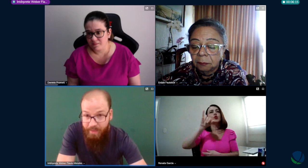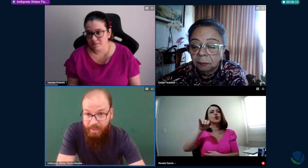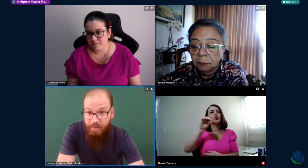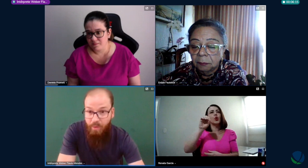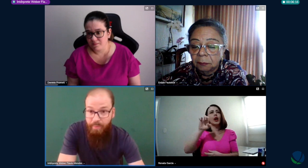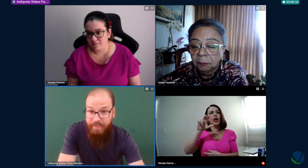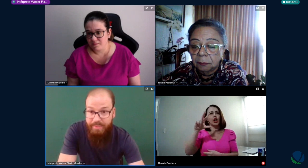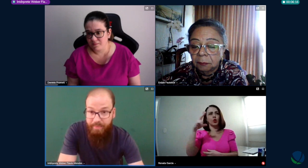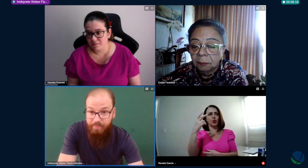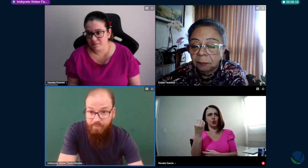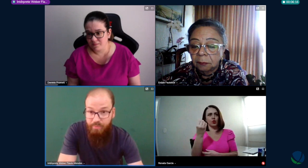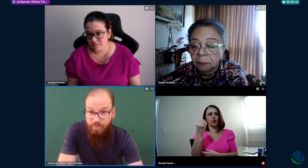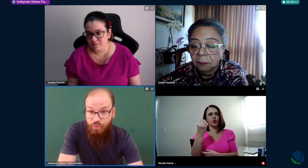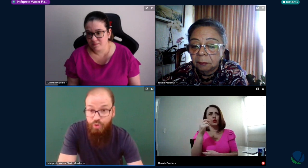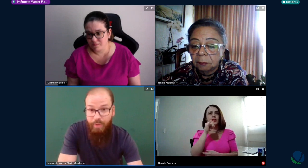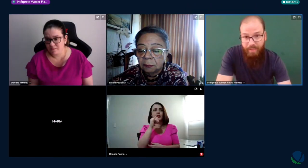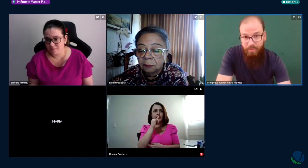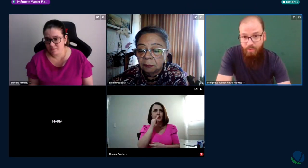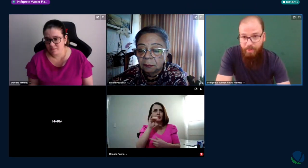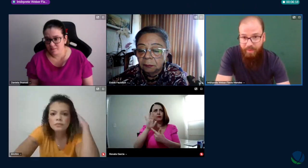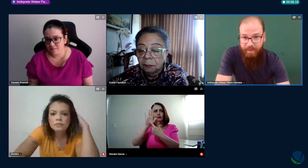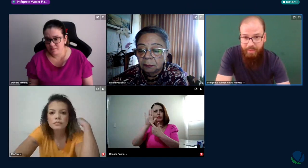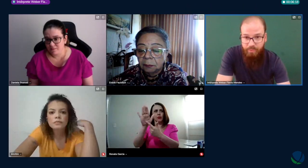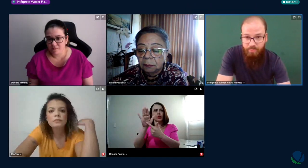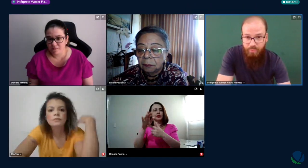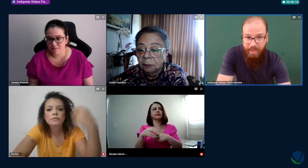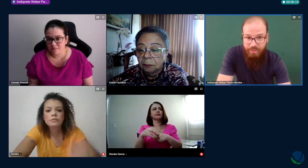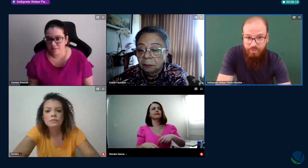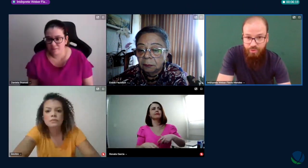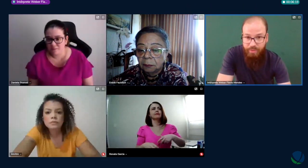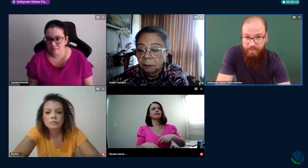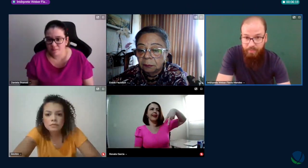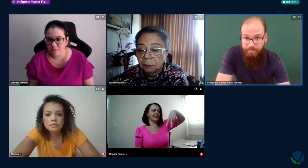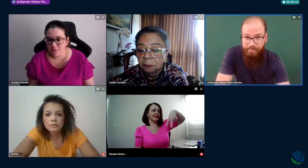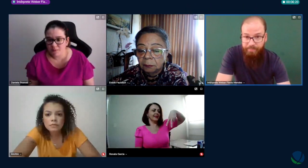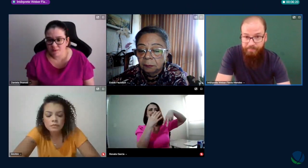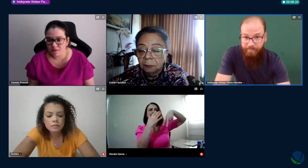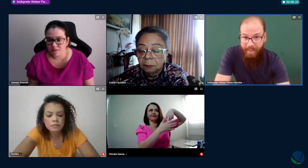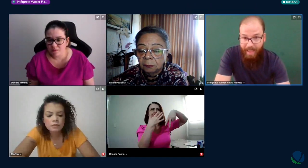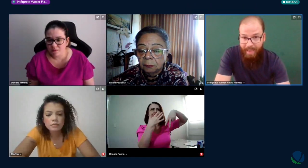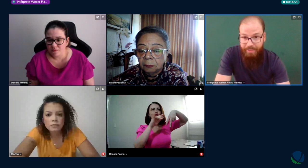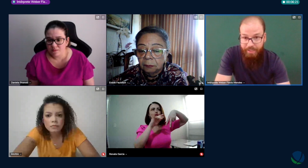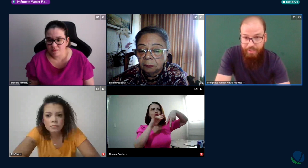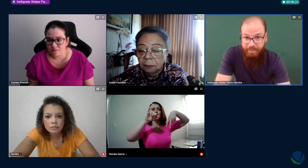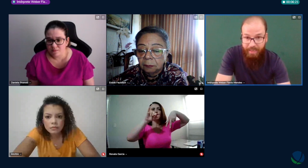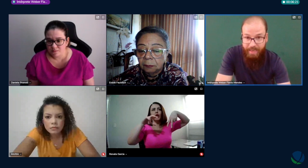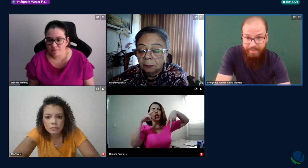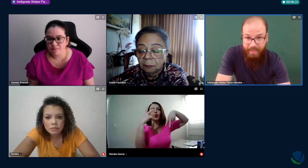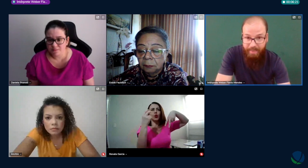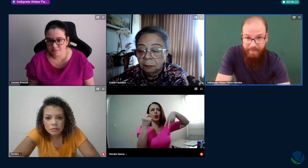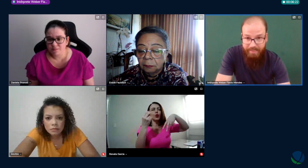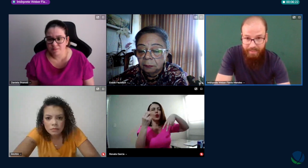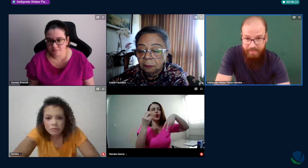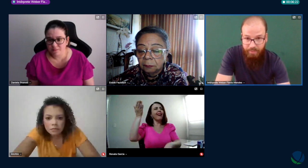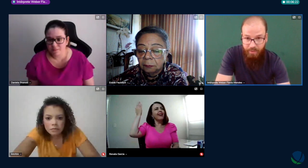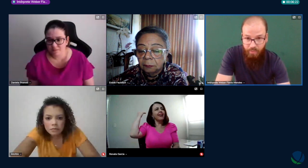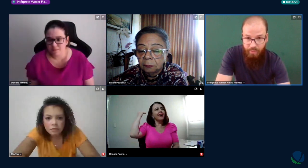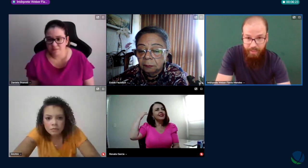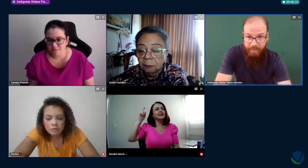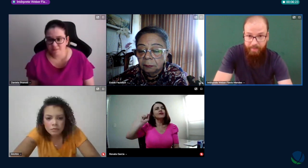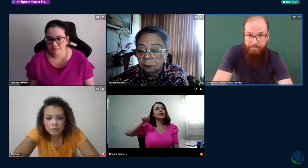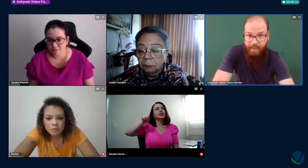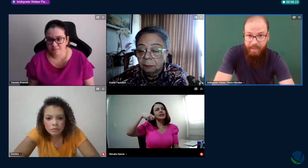sinal. Igual, por exemplo, joelho, como eu falei do caso do joelho. A gente tem essa